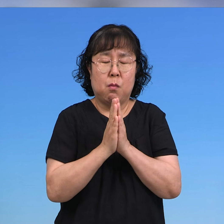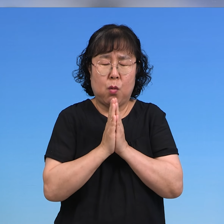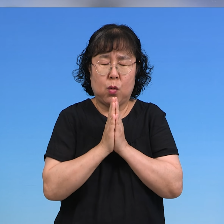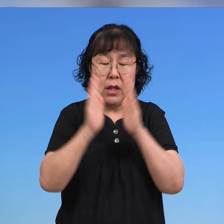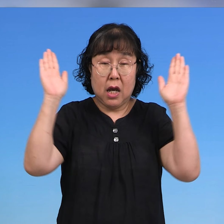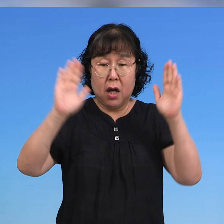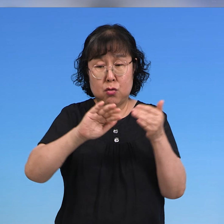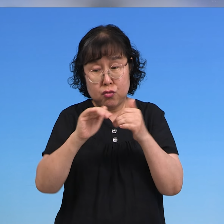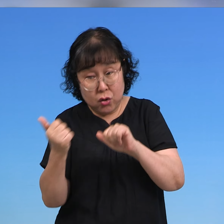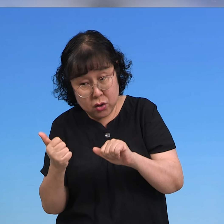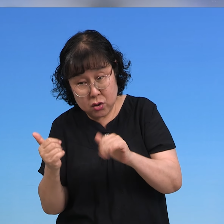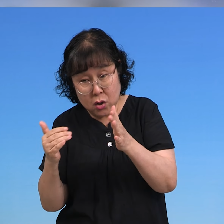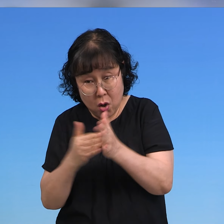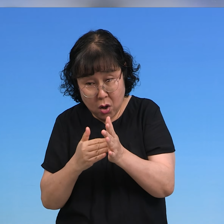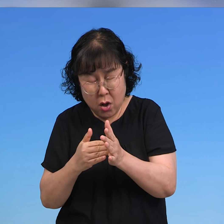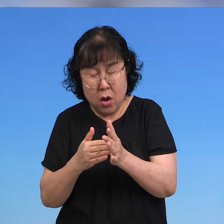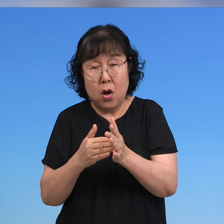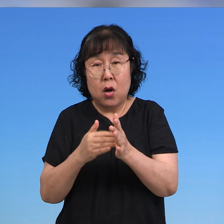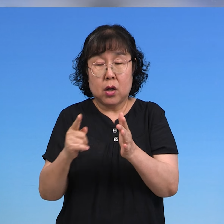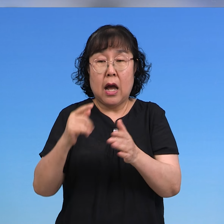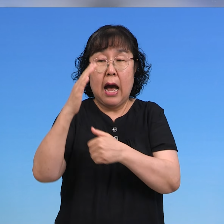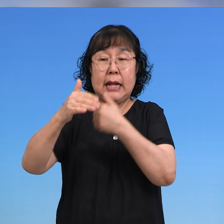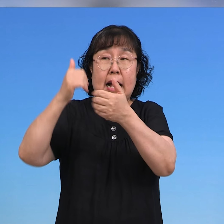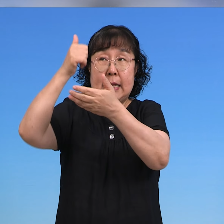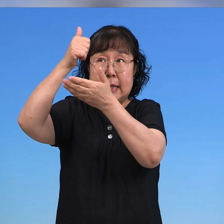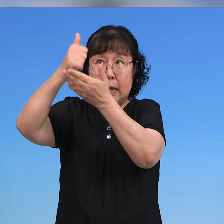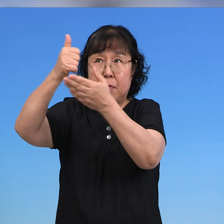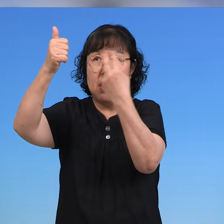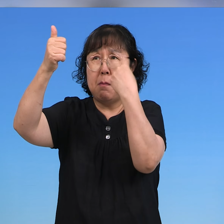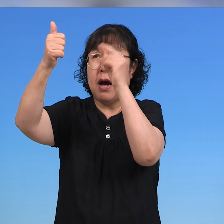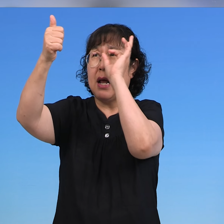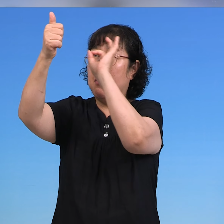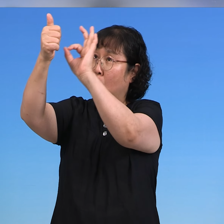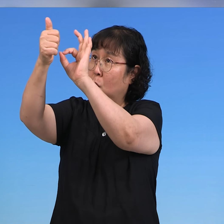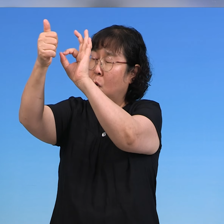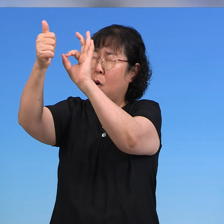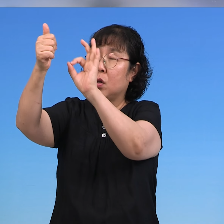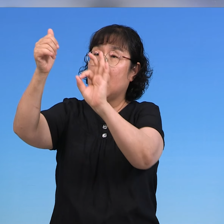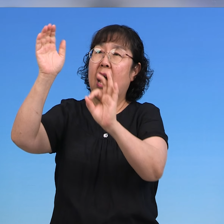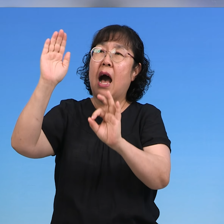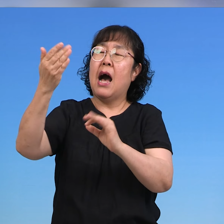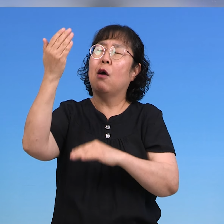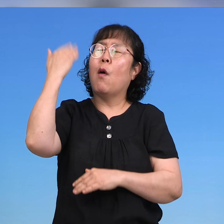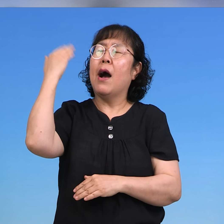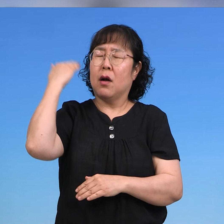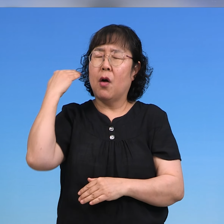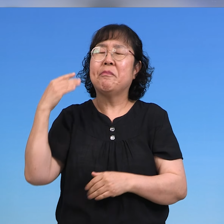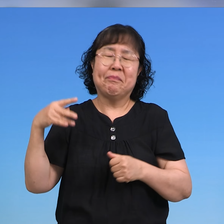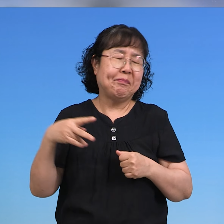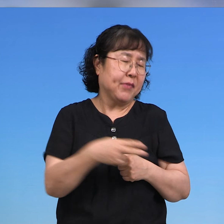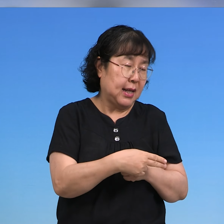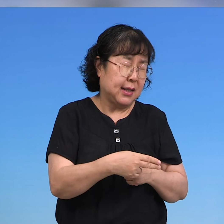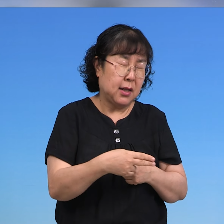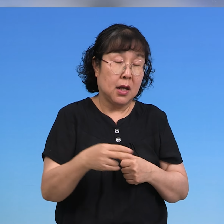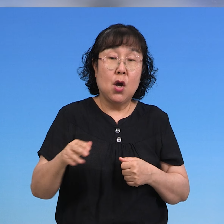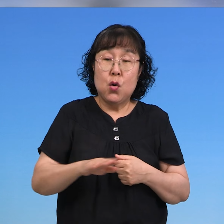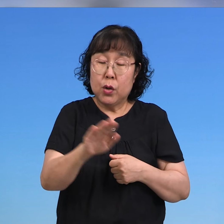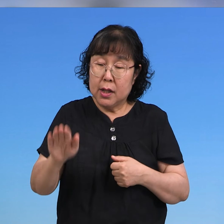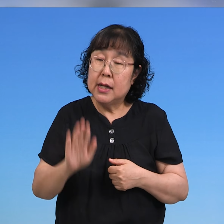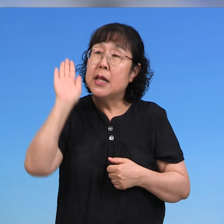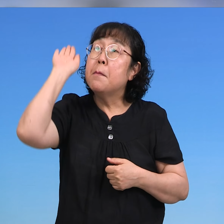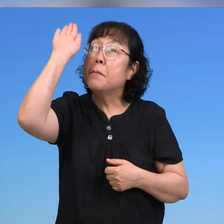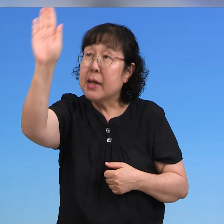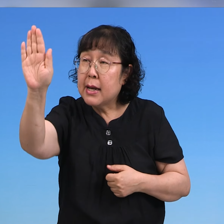백성들이 하나님의 선한 상상력으로 이제 과거가 이제 단절이 되고 우리는 앞을 향해 나아간다,